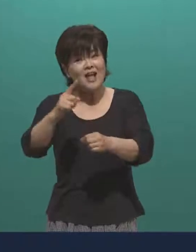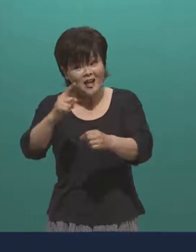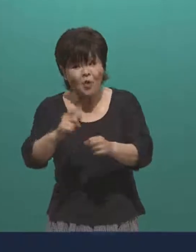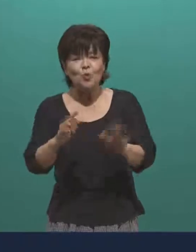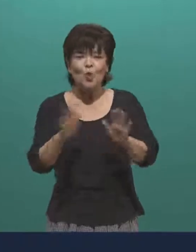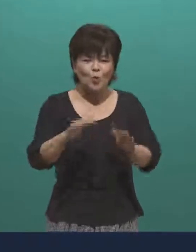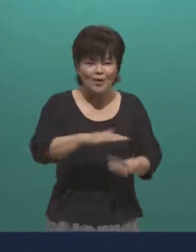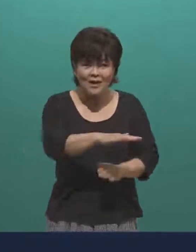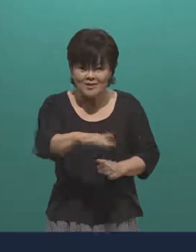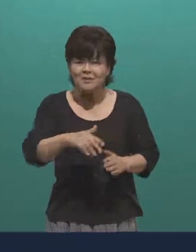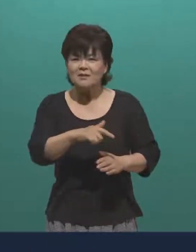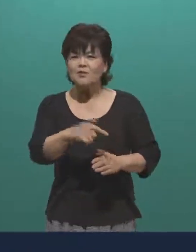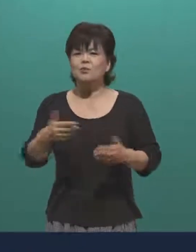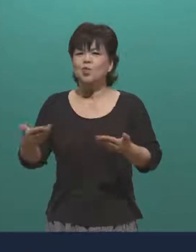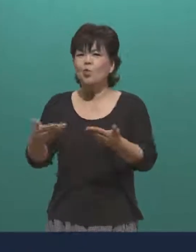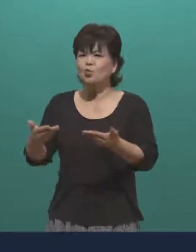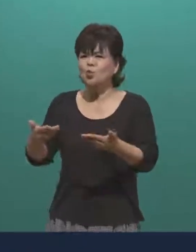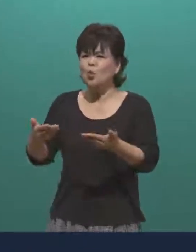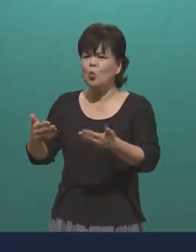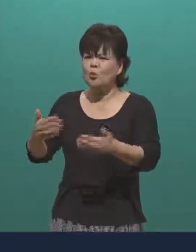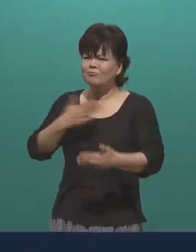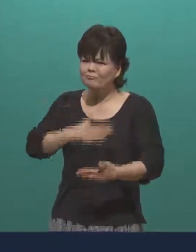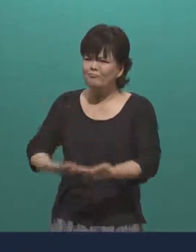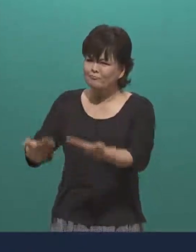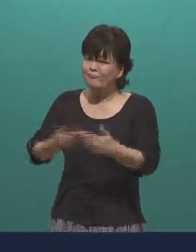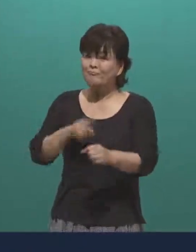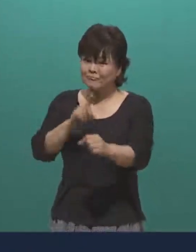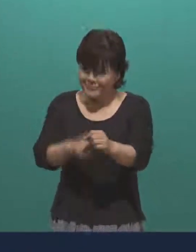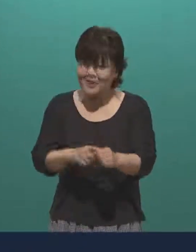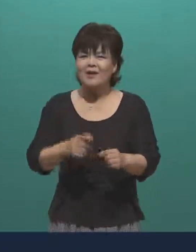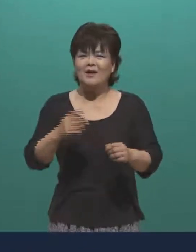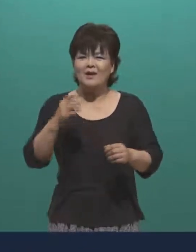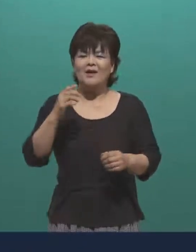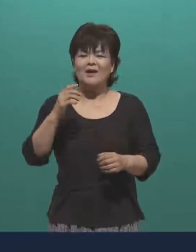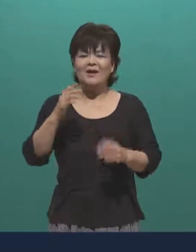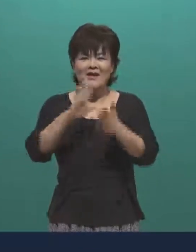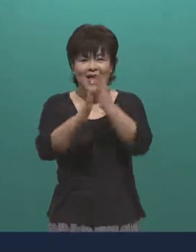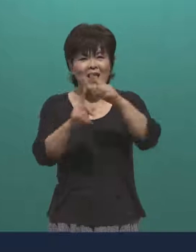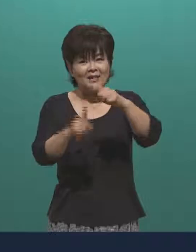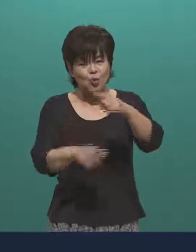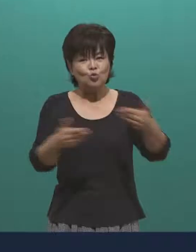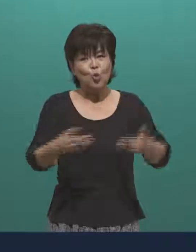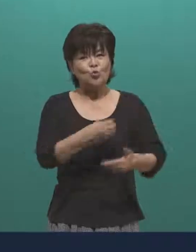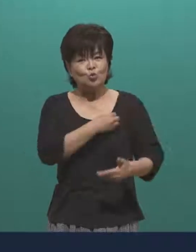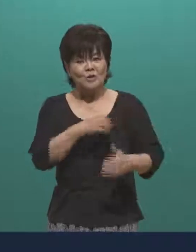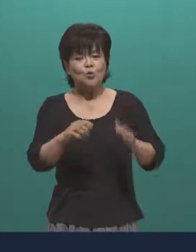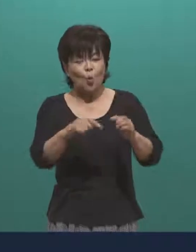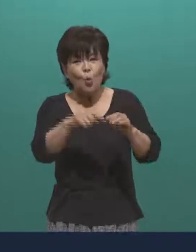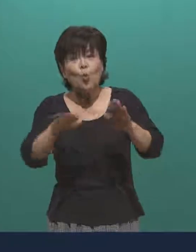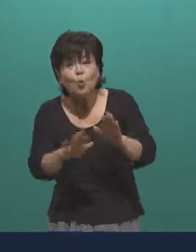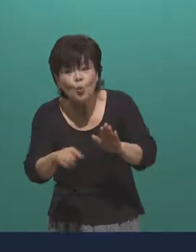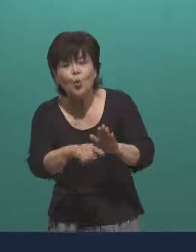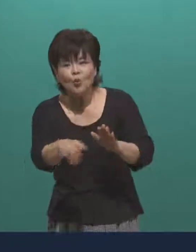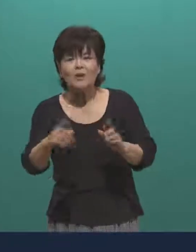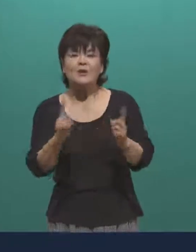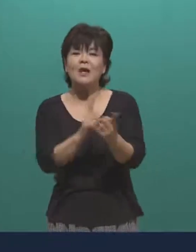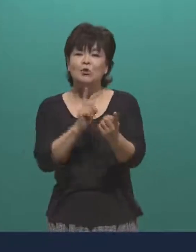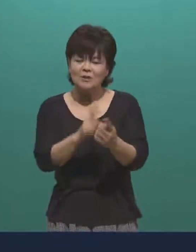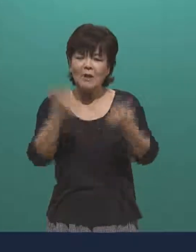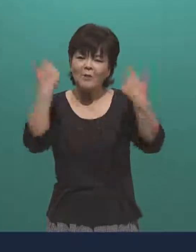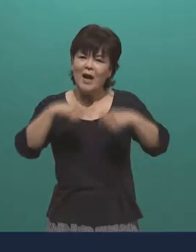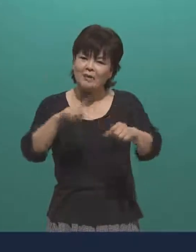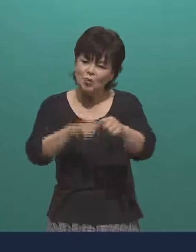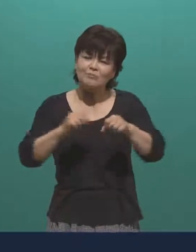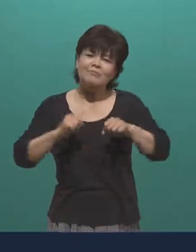親子の対話のきっかけや子どもたちの職業観を養ってもらおうと、県庁職員の子どもを対象